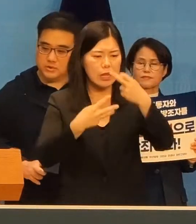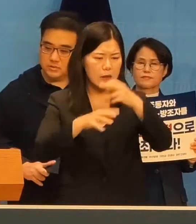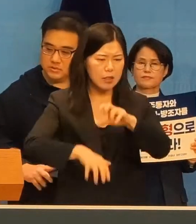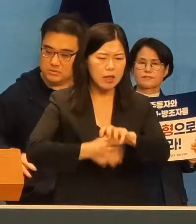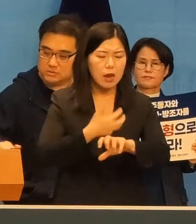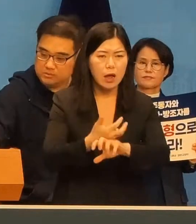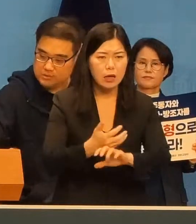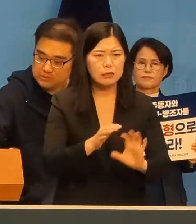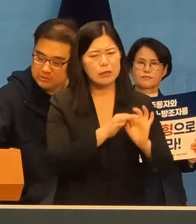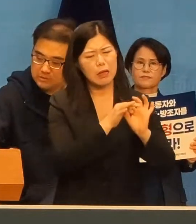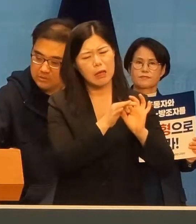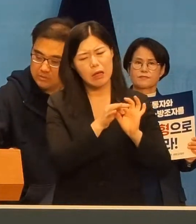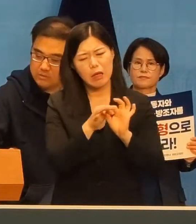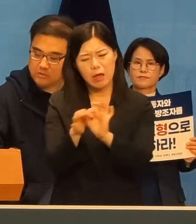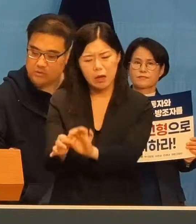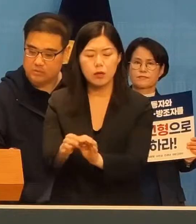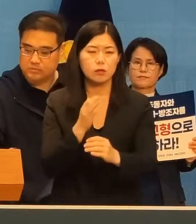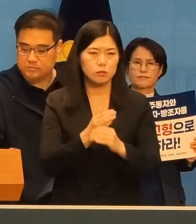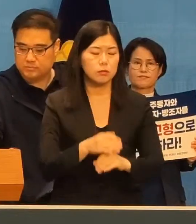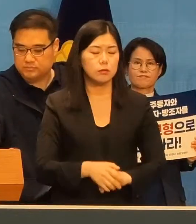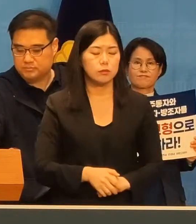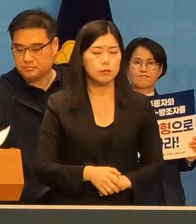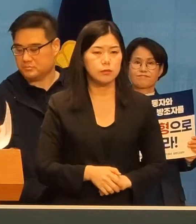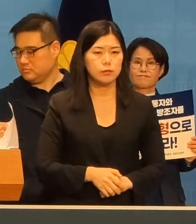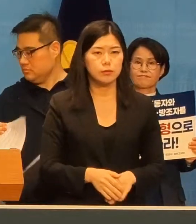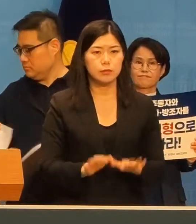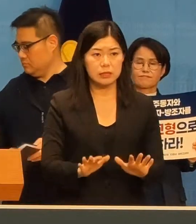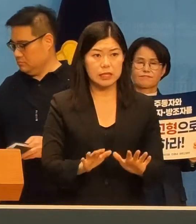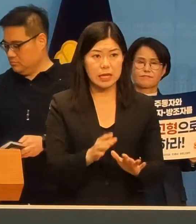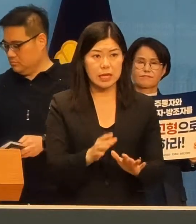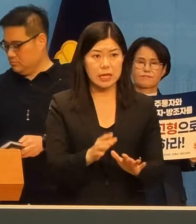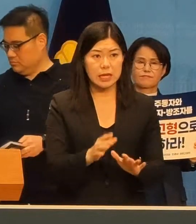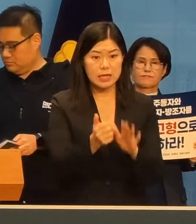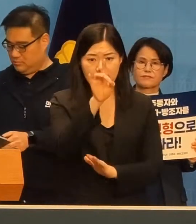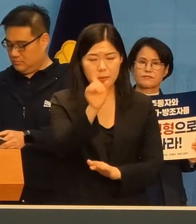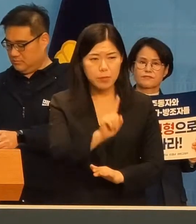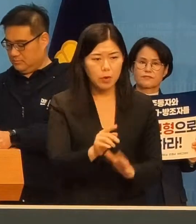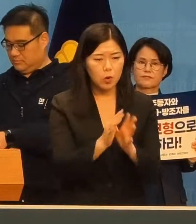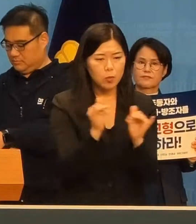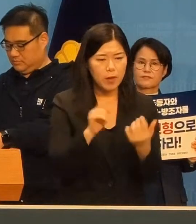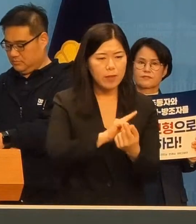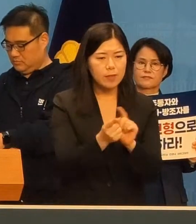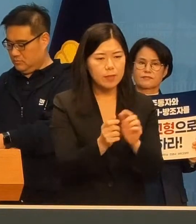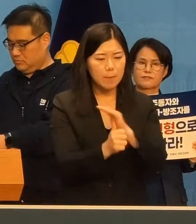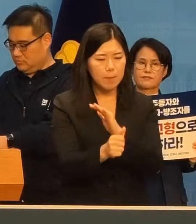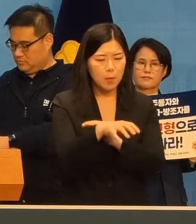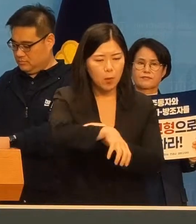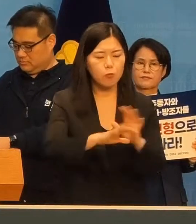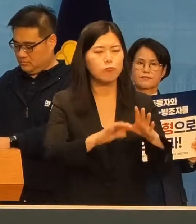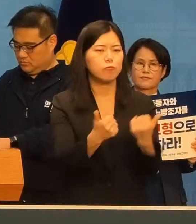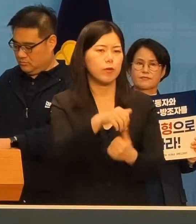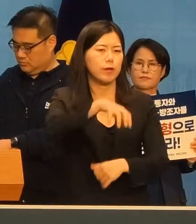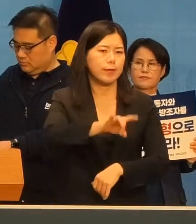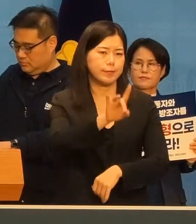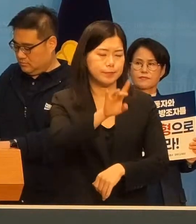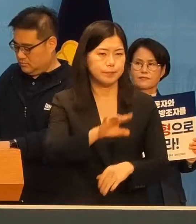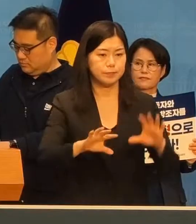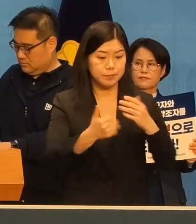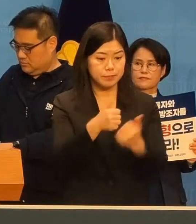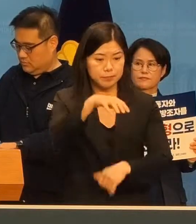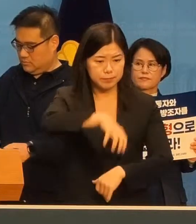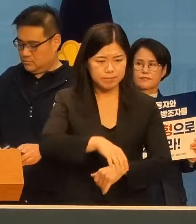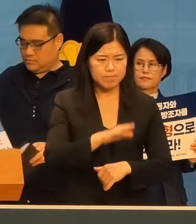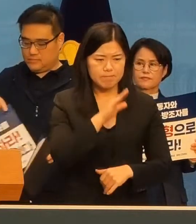내란의 연장선 위에 있습니다. 이제 유일한 희망은 국민의 대의기관 국회뿐입니다. 국회는